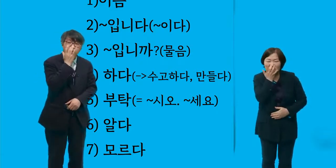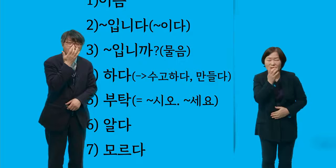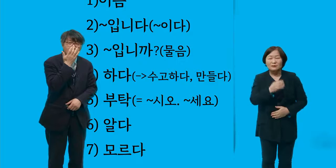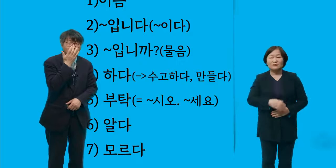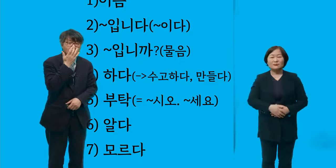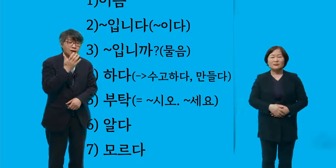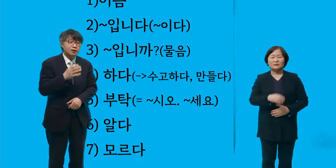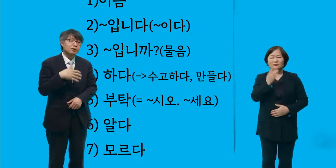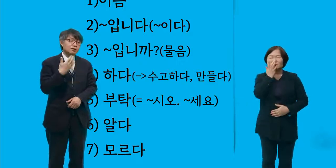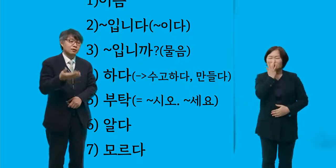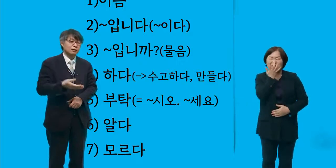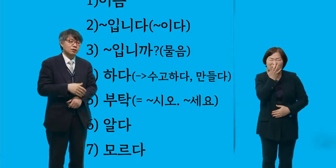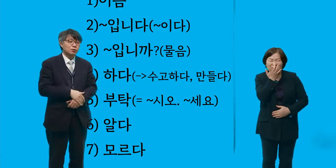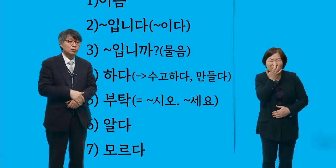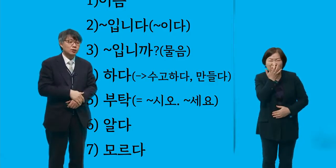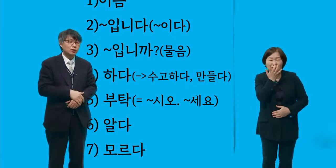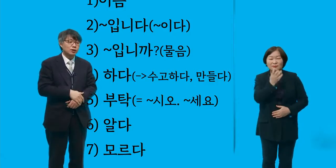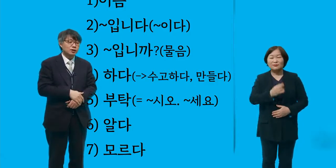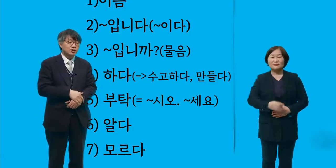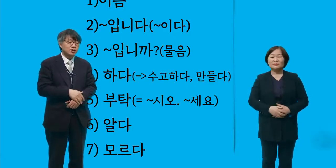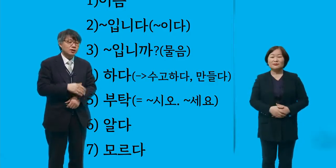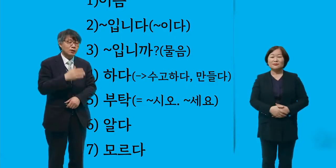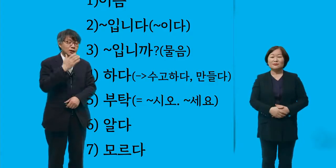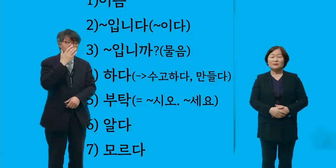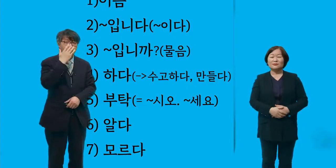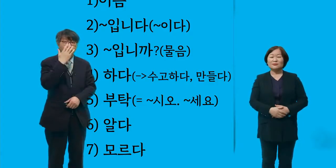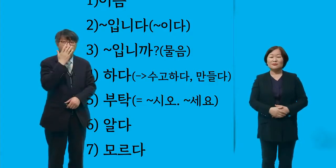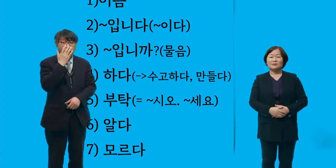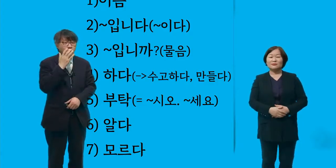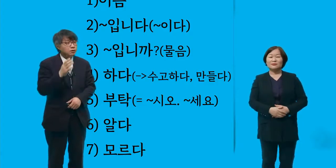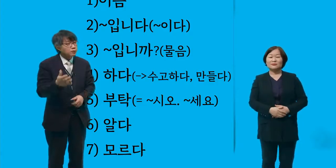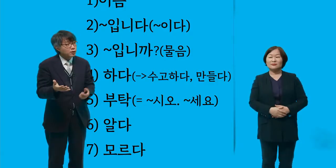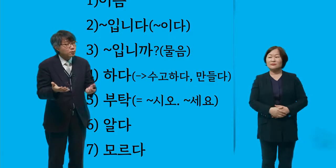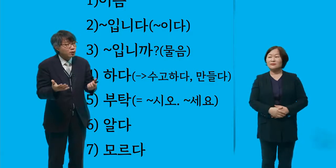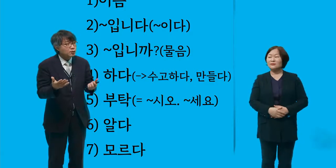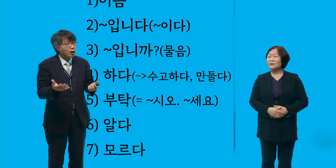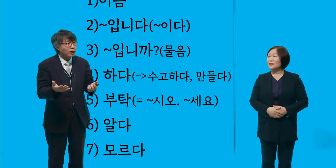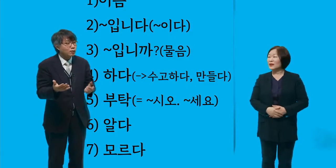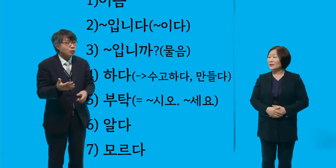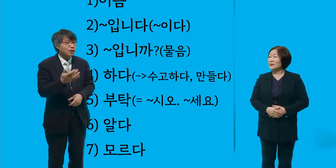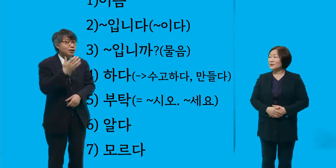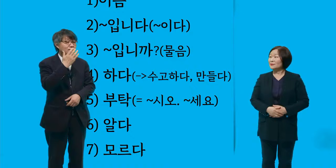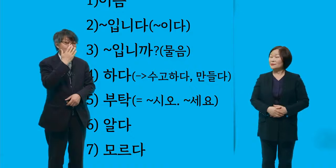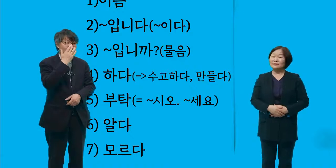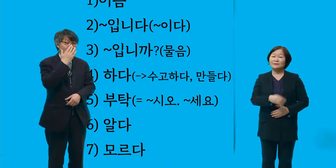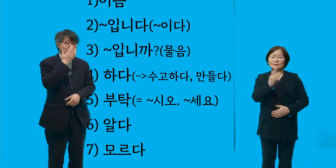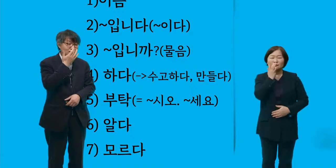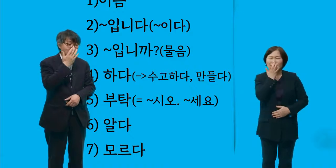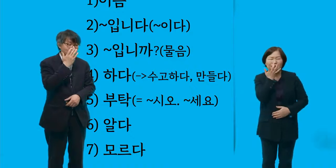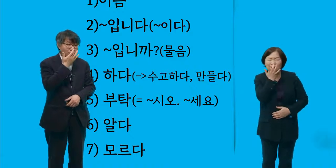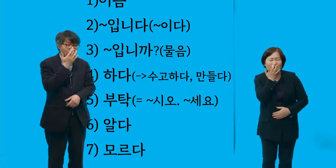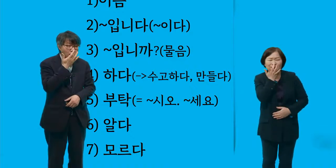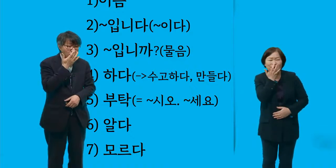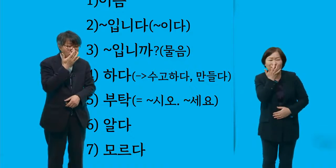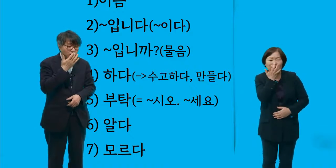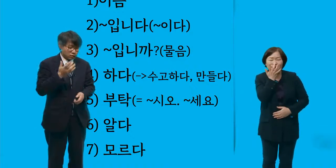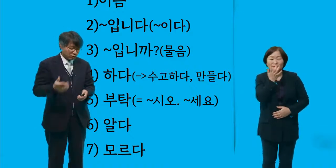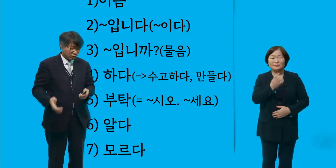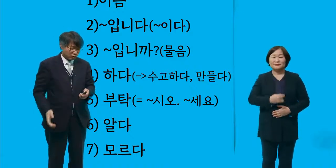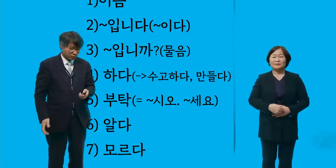하나도 모르겠다. 이런 그 농인들이 이제 쓰기도 하는데요. 지금 이거 뭔지 하나도 모르겠다. 이런 듯한 그런 느낌이다. 그런 거고요.